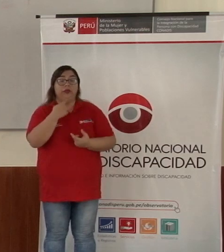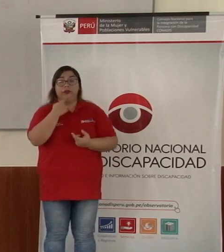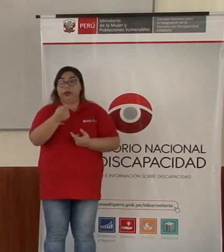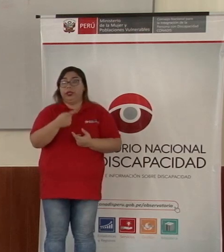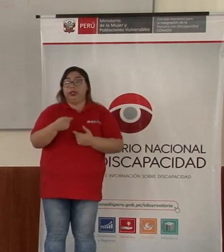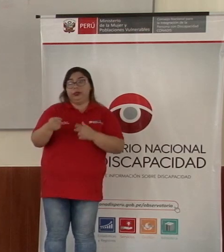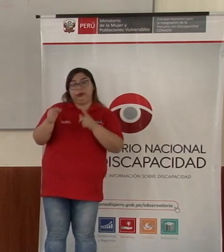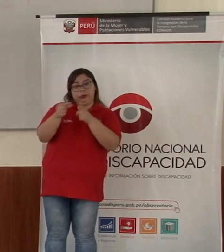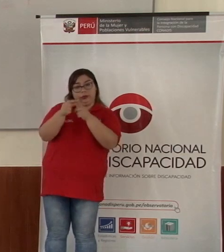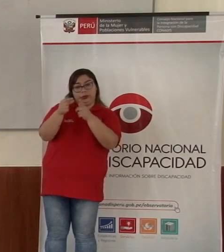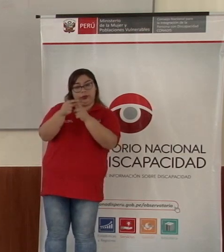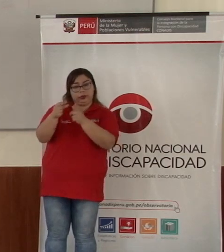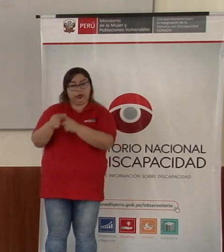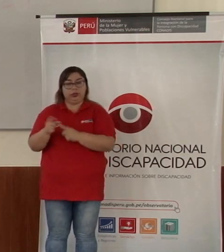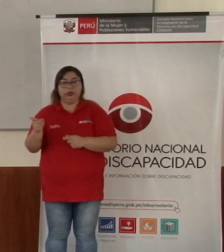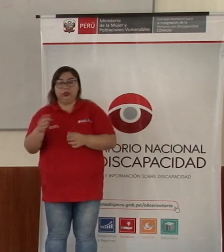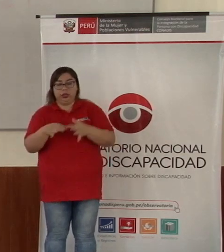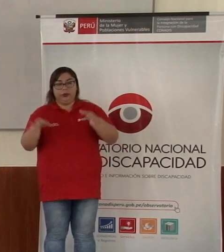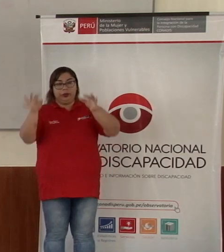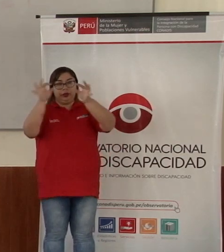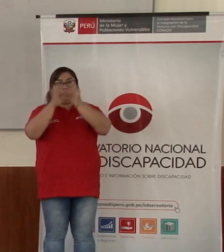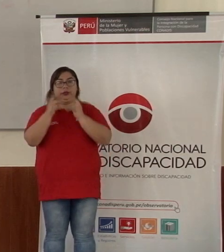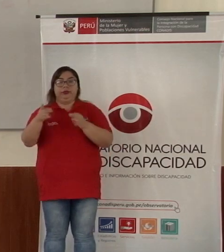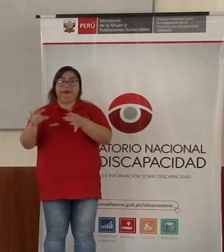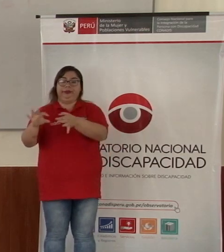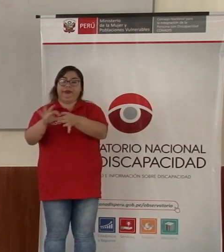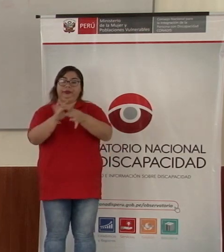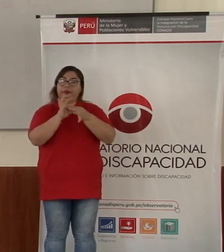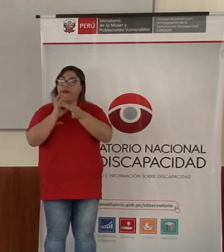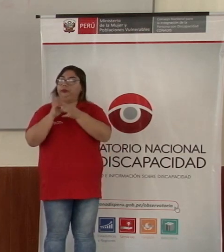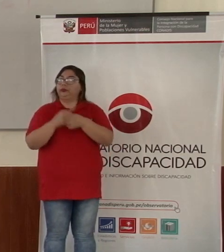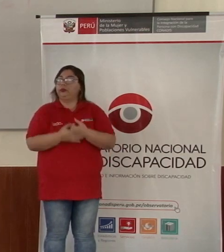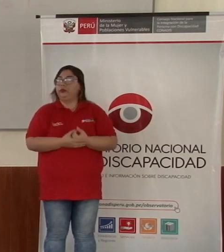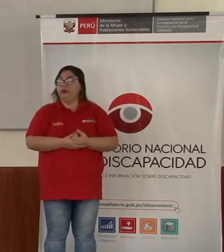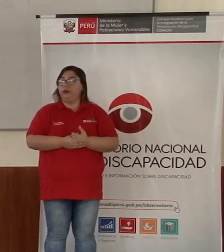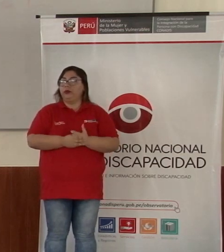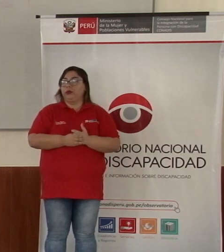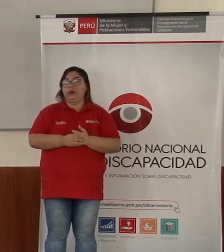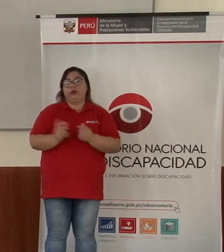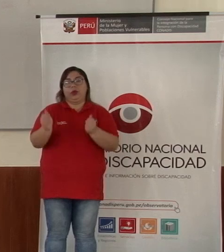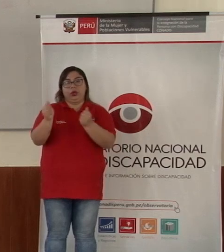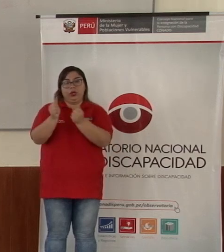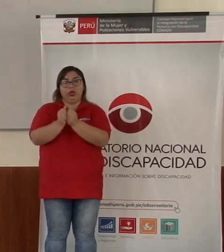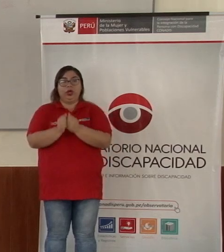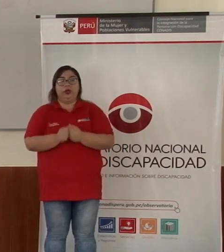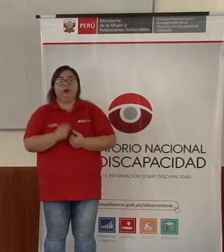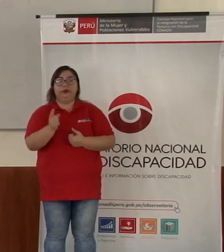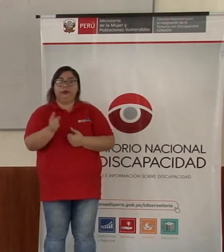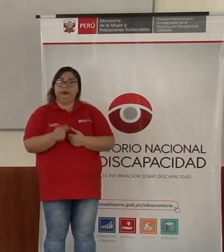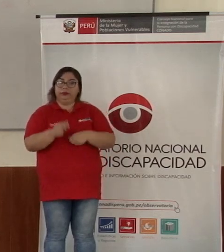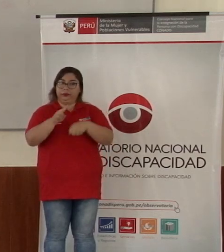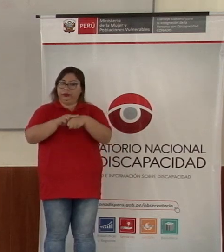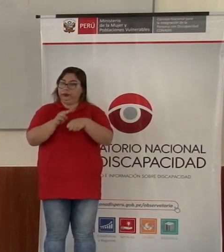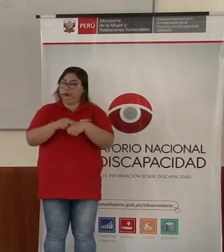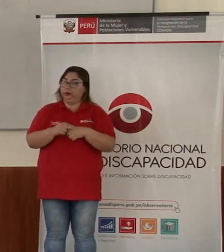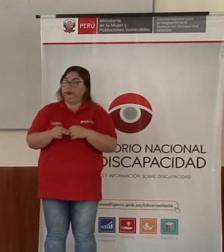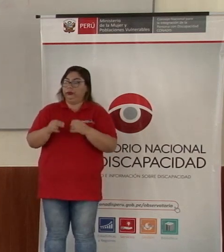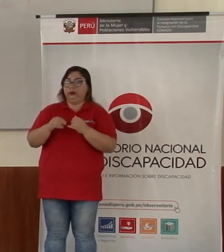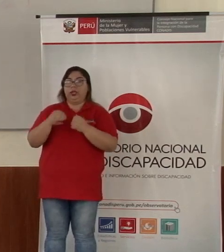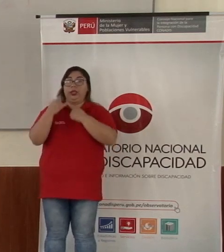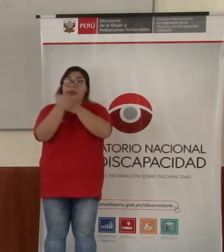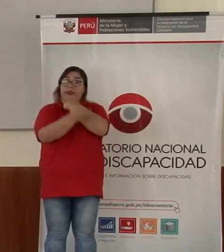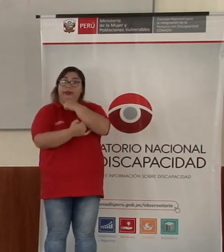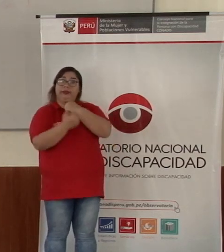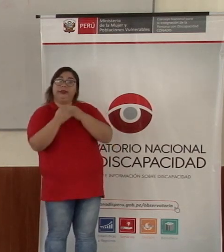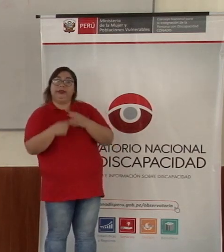preceptos generales no estén armonizados con las normas de rango internacional